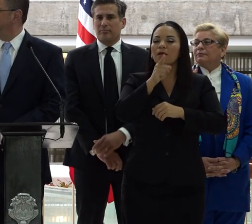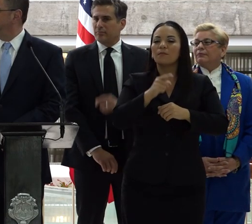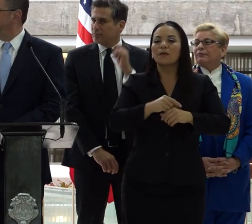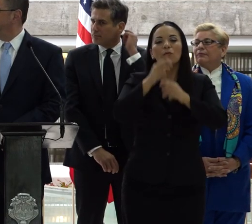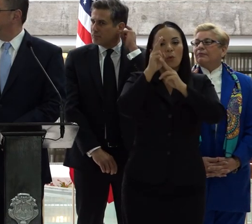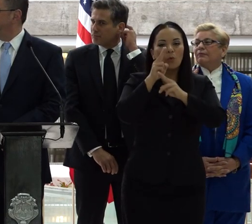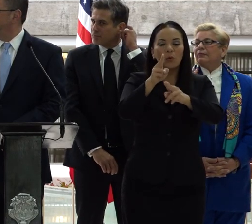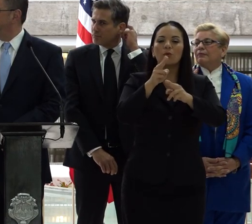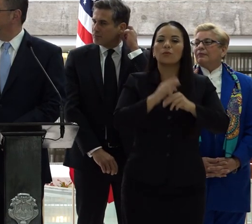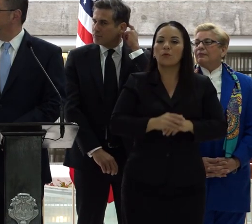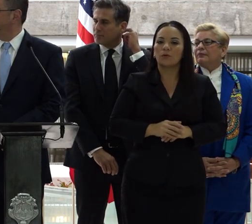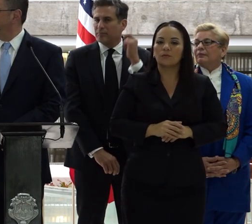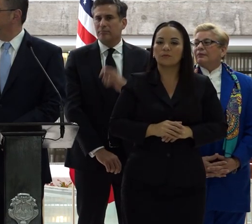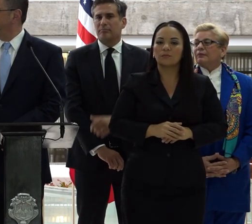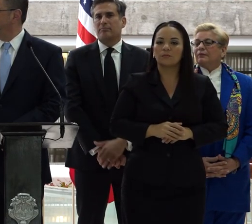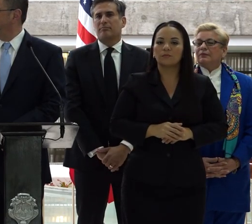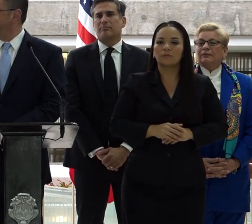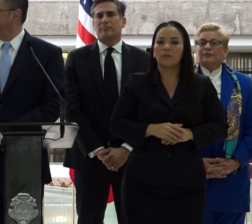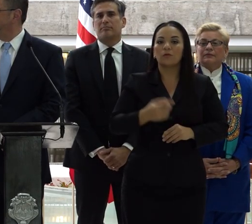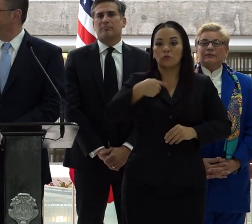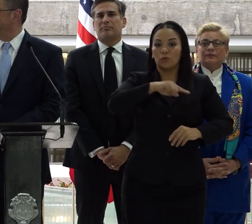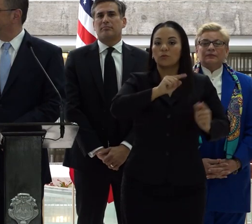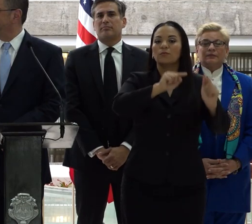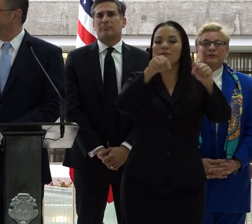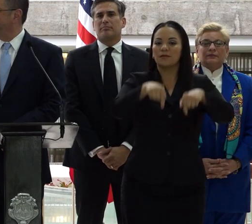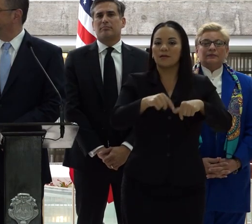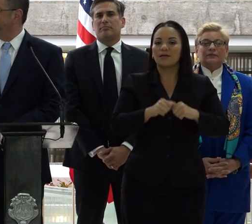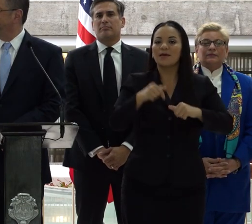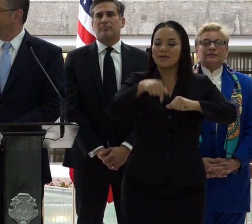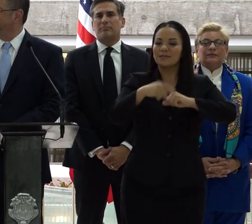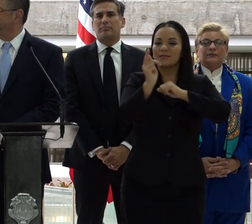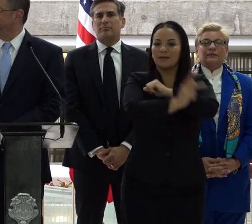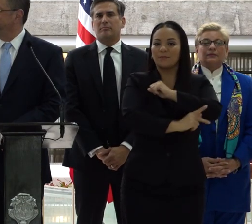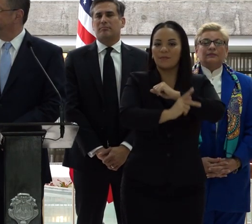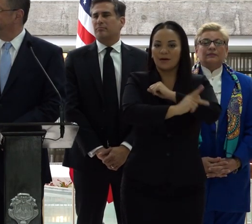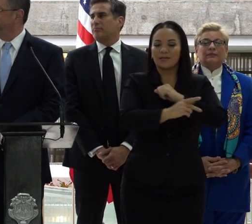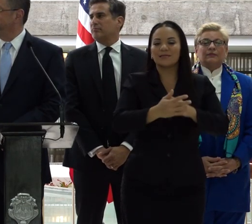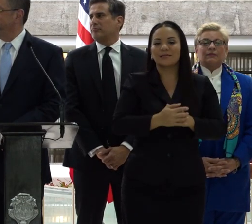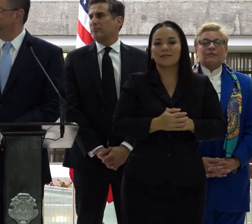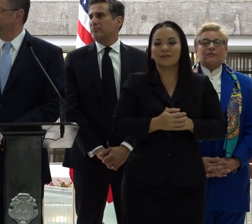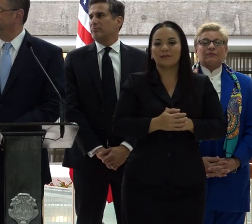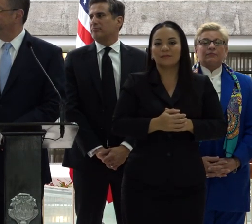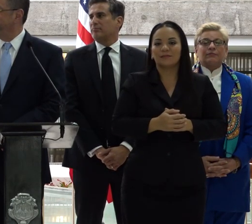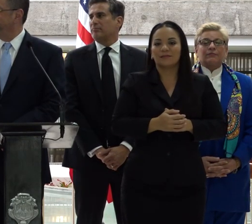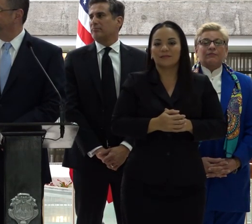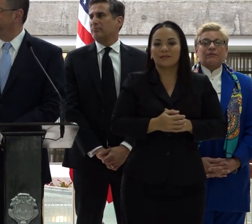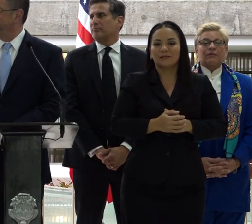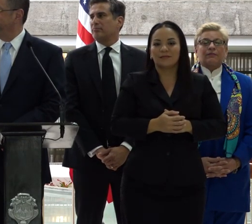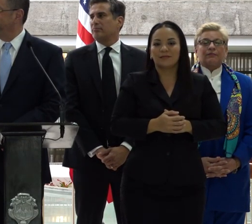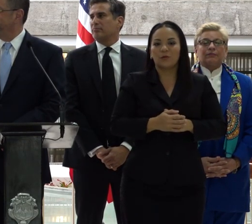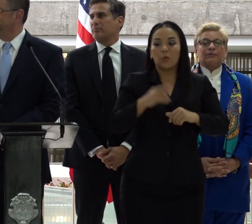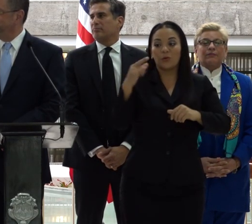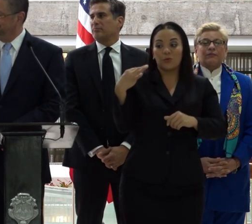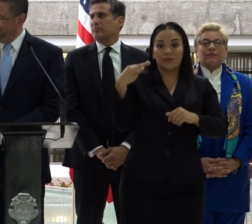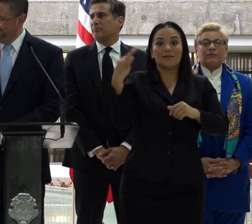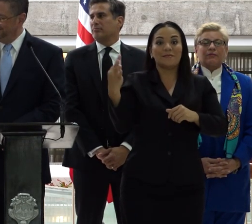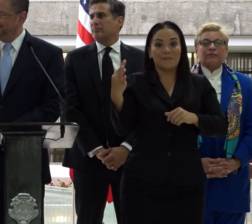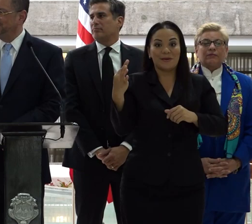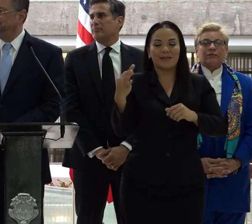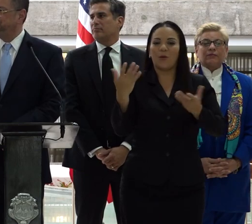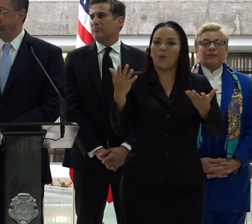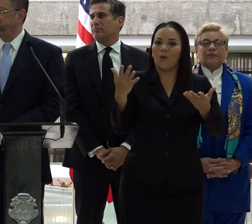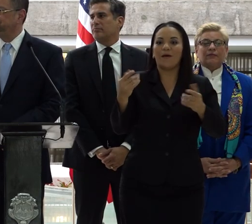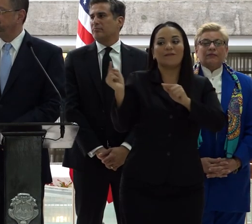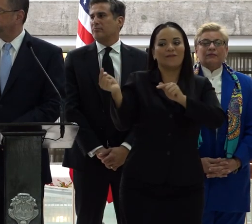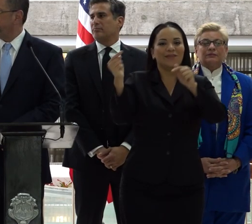Ha sido un honor estar acá. Es un país que no necesito muchas invitaciones para regresar y espero poder tener